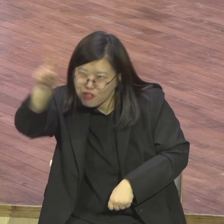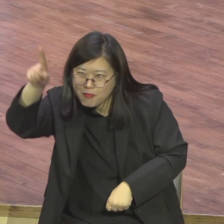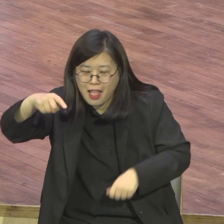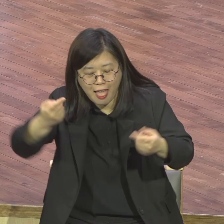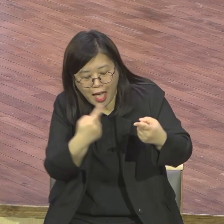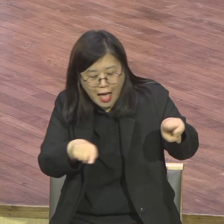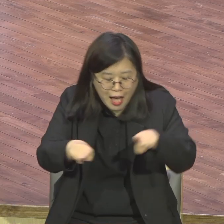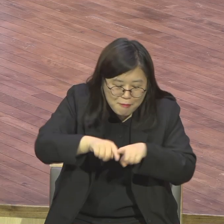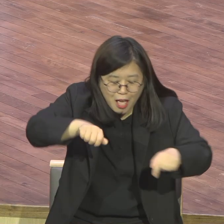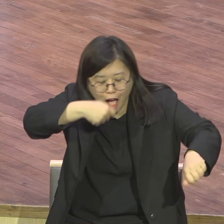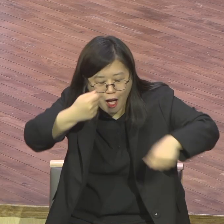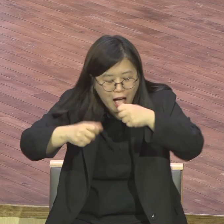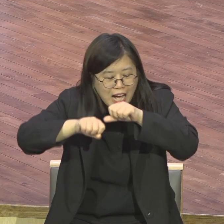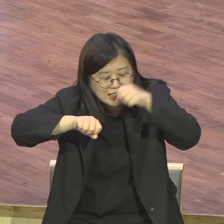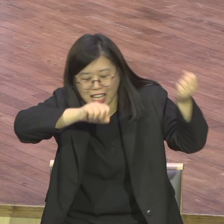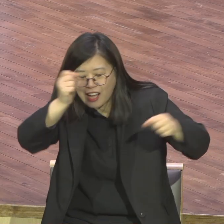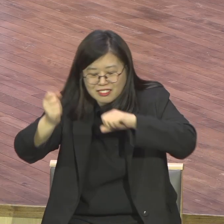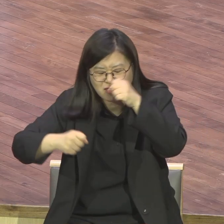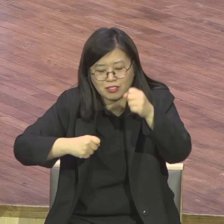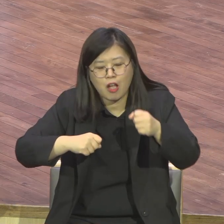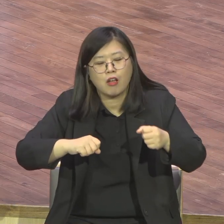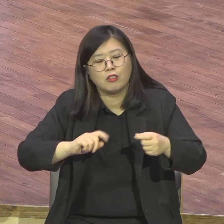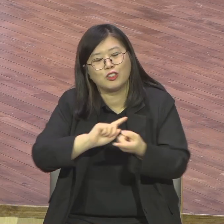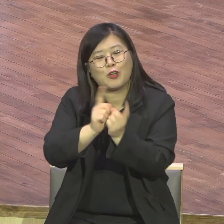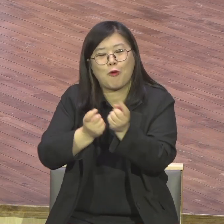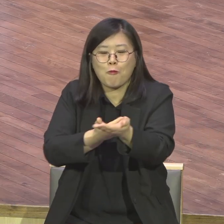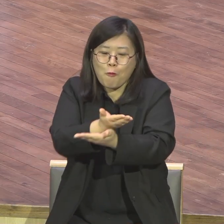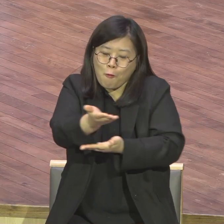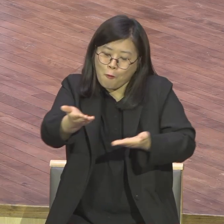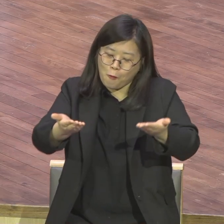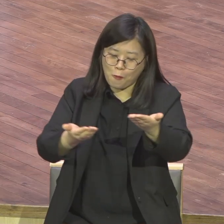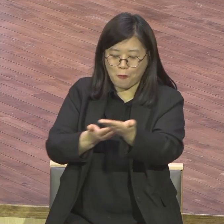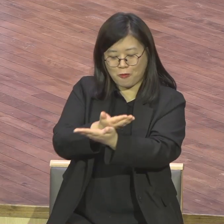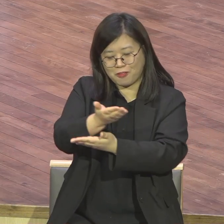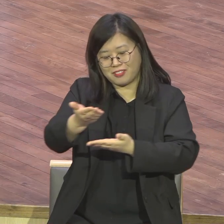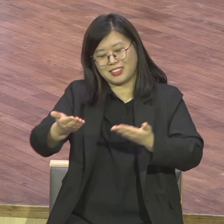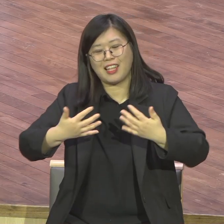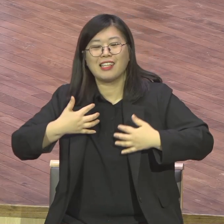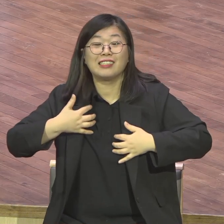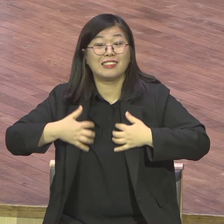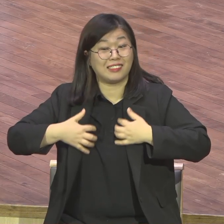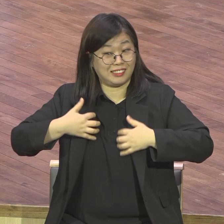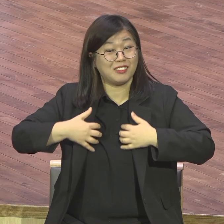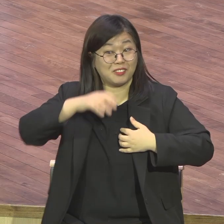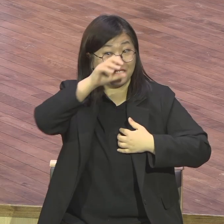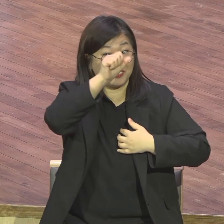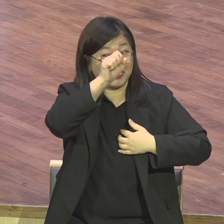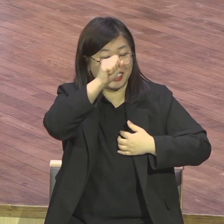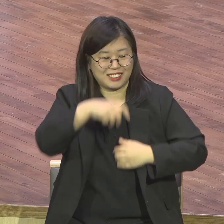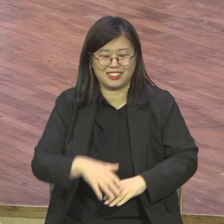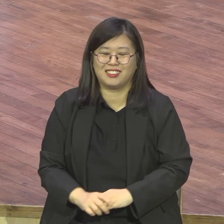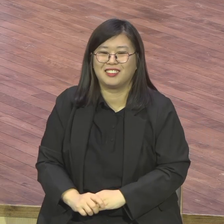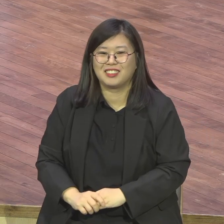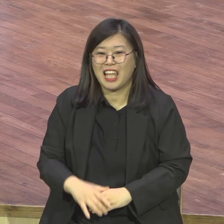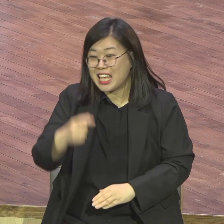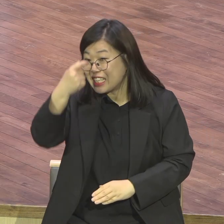기독교는 먹는 겁니다. 일단 먹는 겁니다. 종교로 말하면 먹는 종교다. 왜냐.